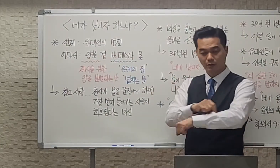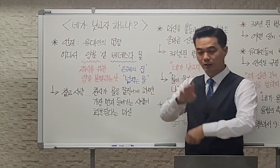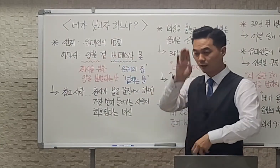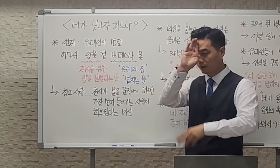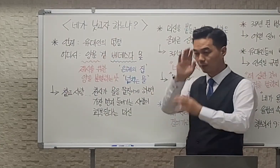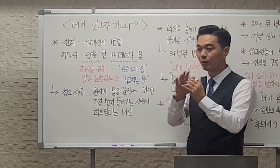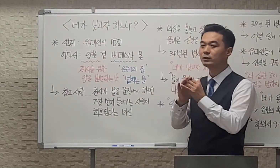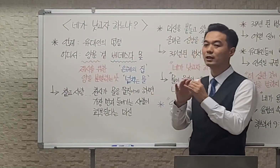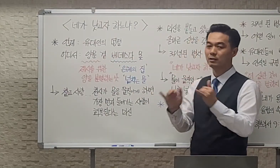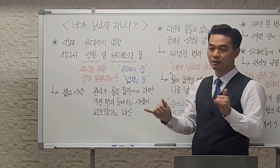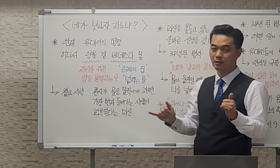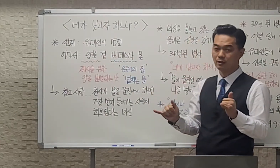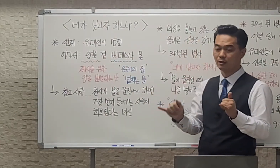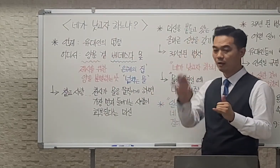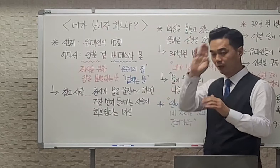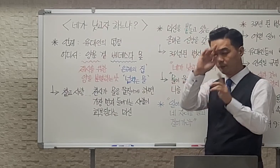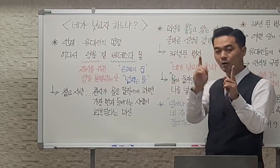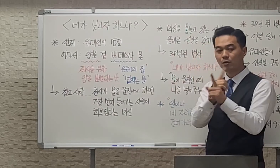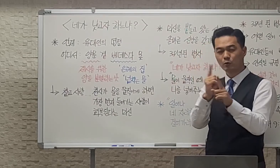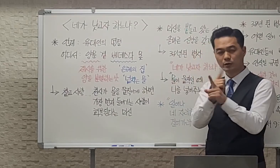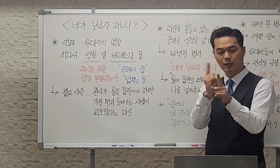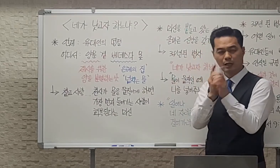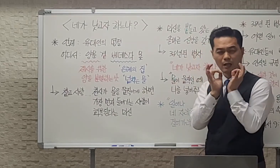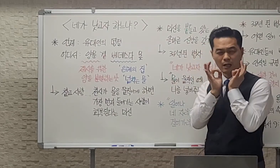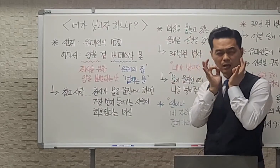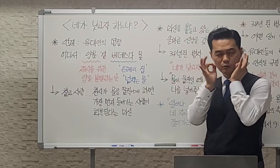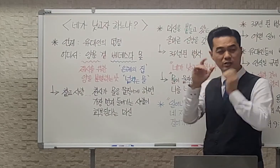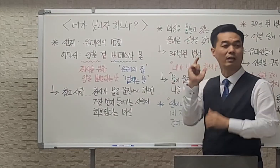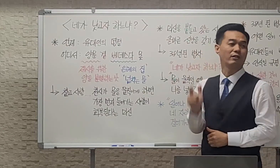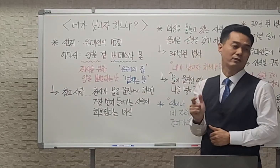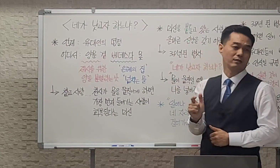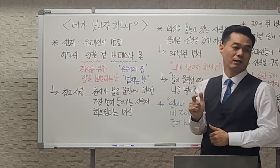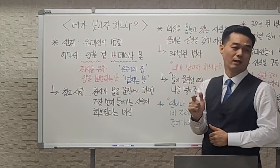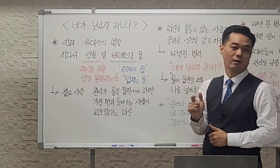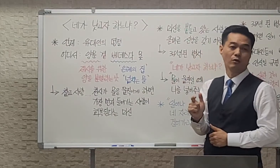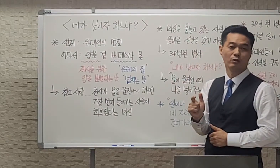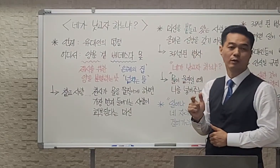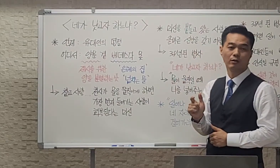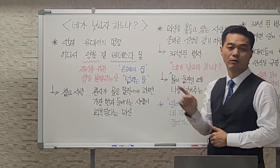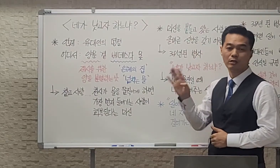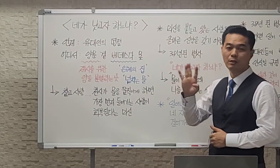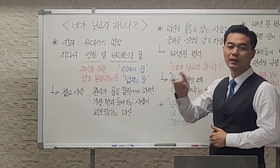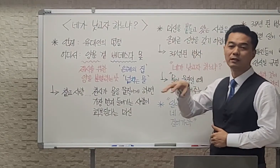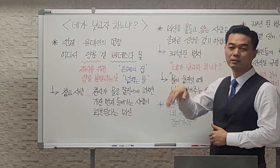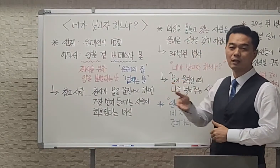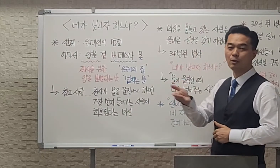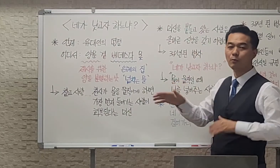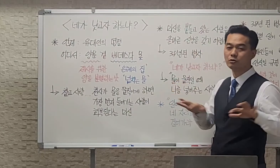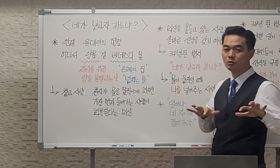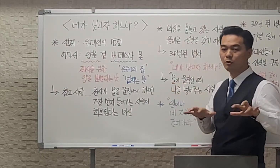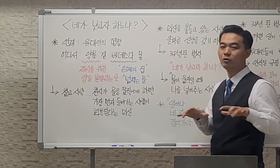특별히 병자들이 병을 고치다 안 됐을 때 어디로 와요? 이 베데스다 연못으로